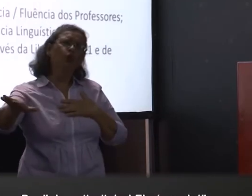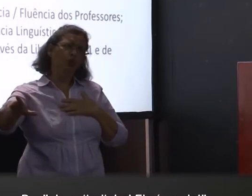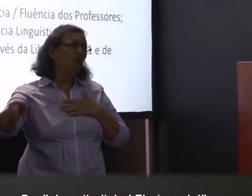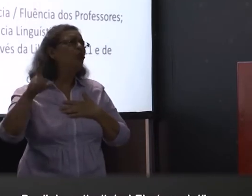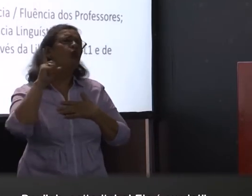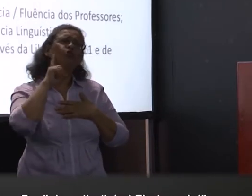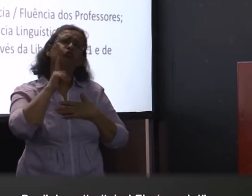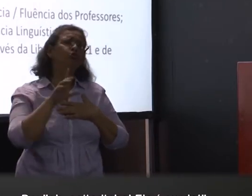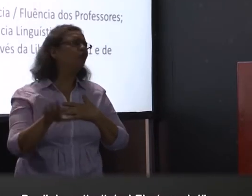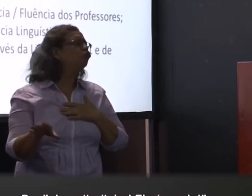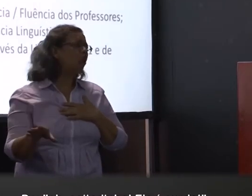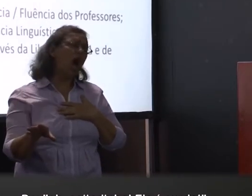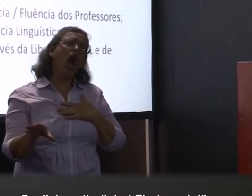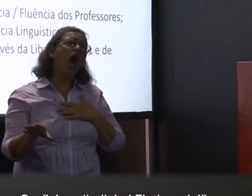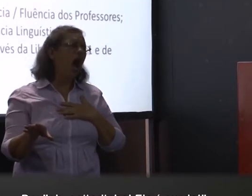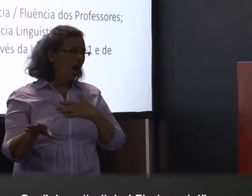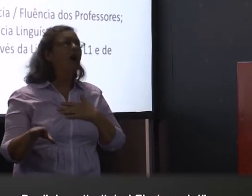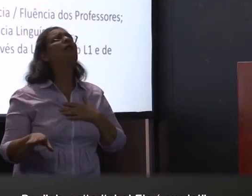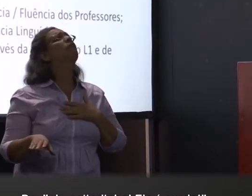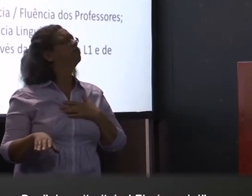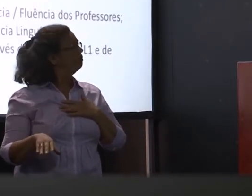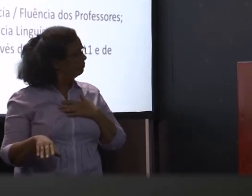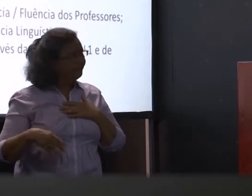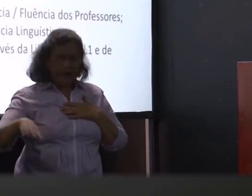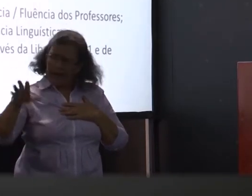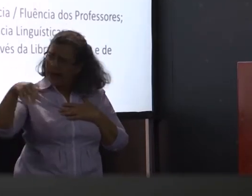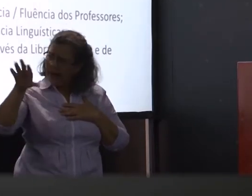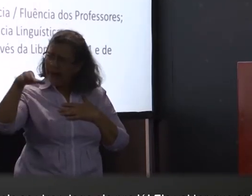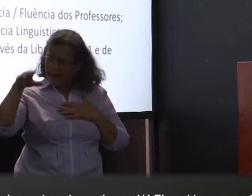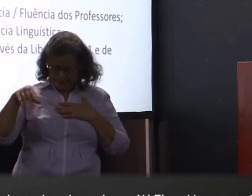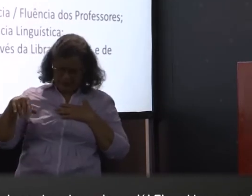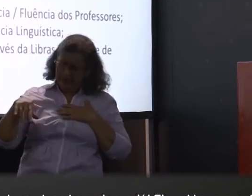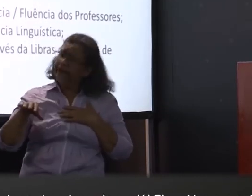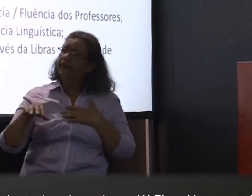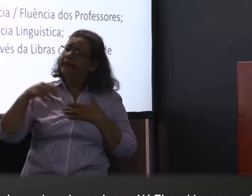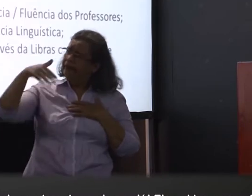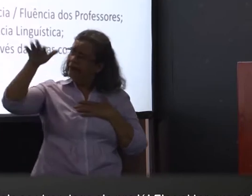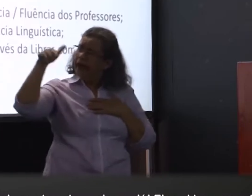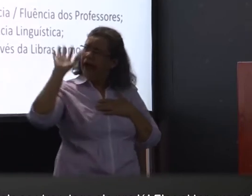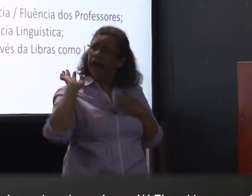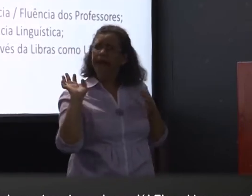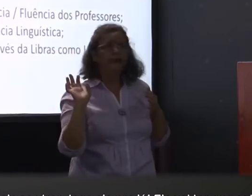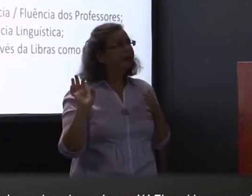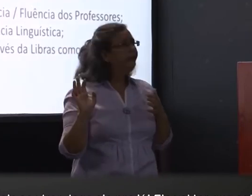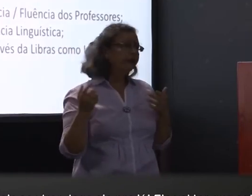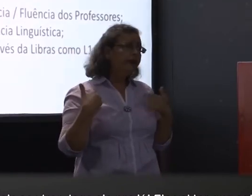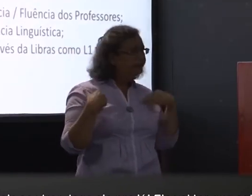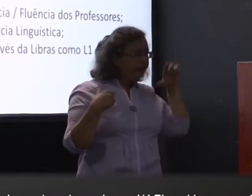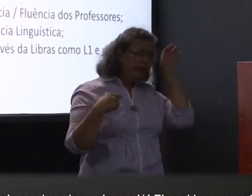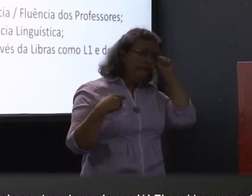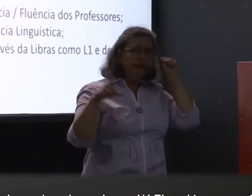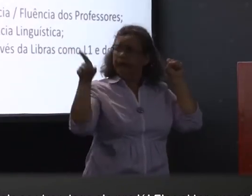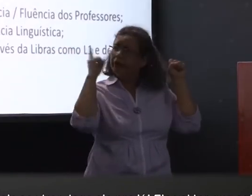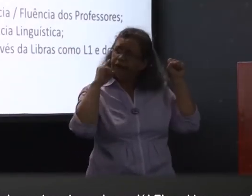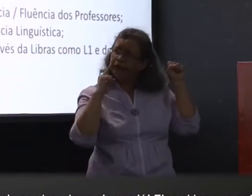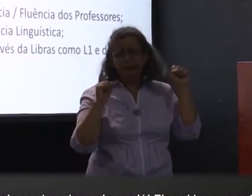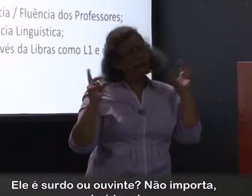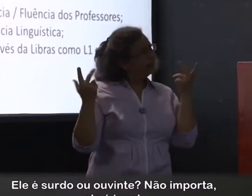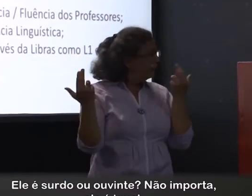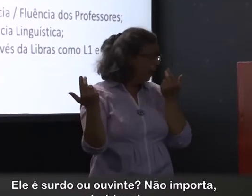De, coitadinho, ele é surdo, não, olha, deixa ele se virar, chuta, bota ele para lá e ele vai ter que agir. Ele é surdo